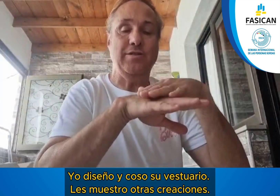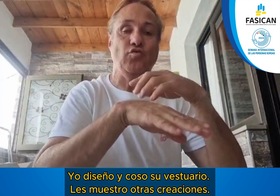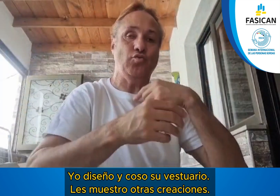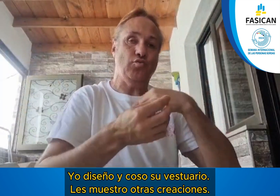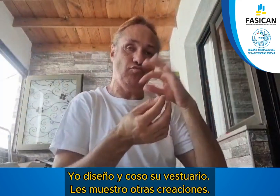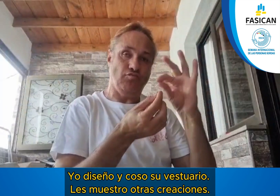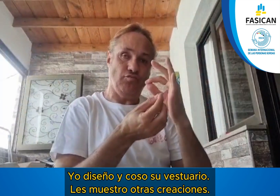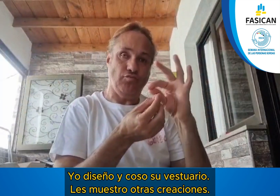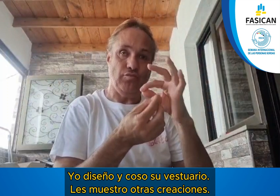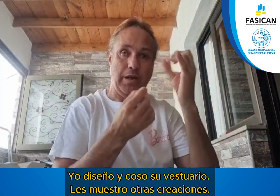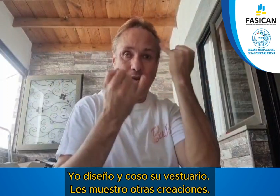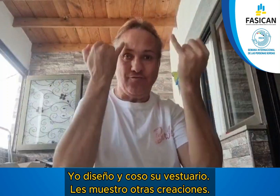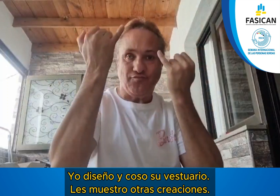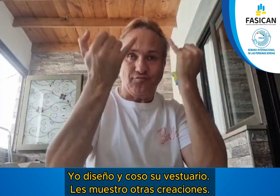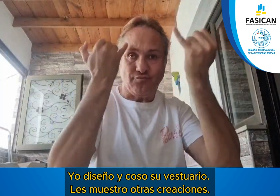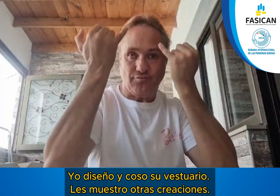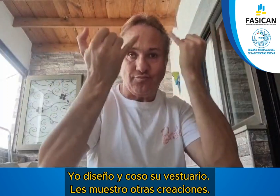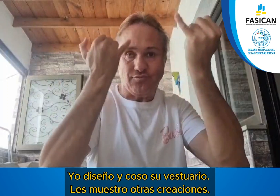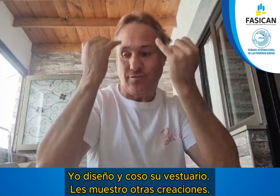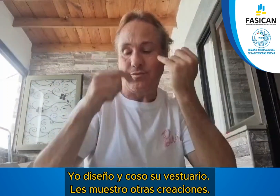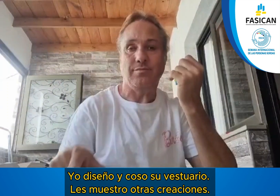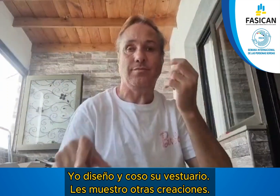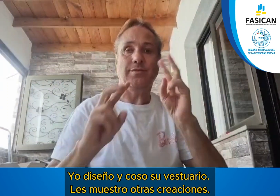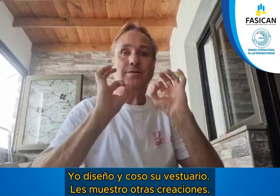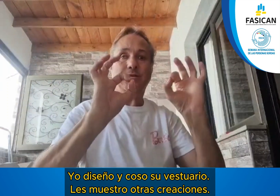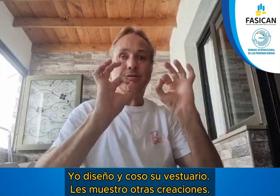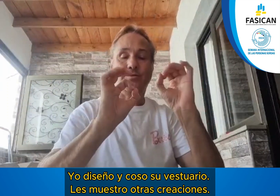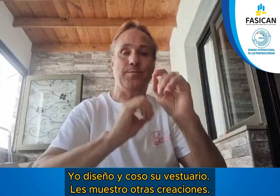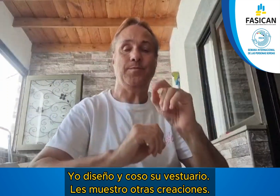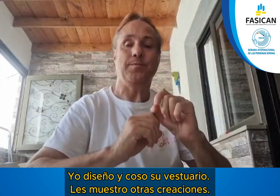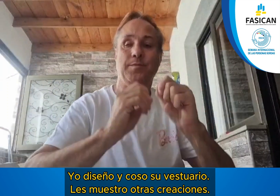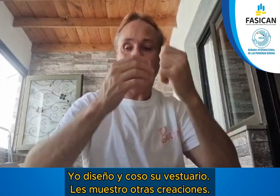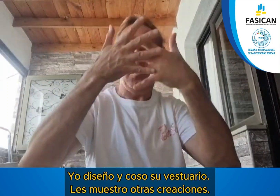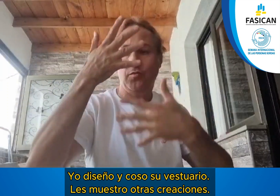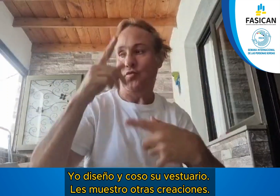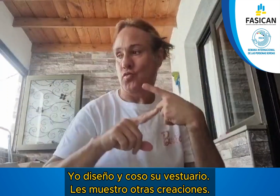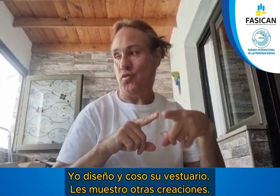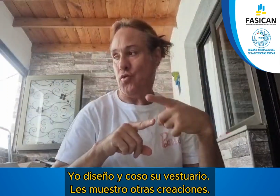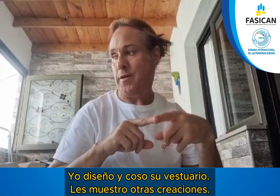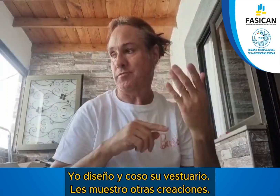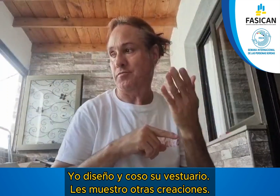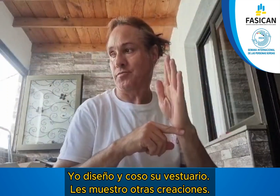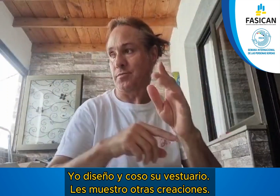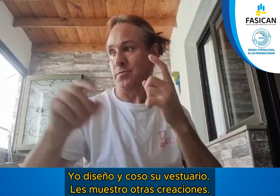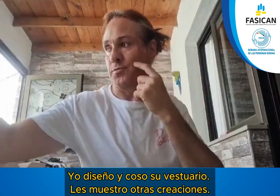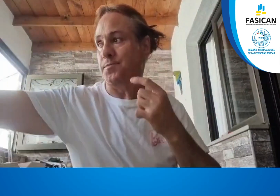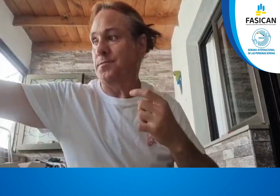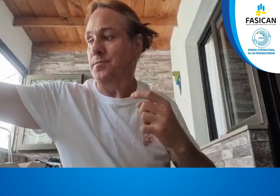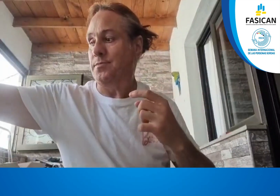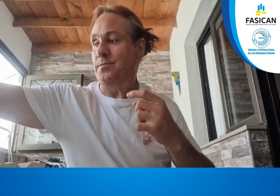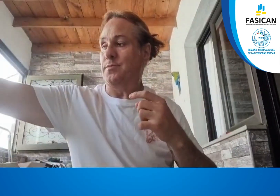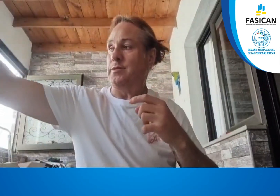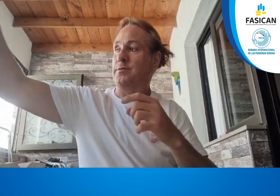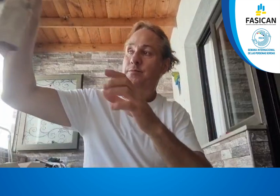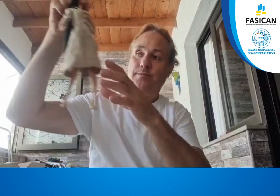Yo diseño y coso su vestuario. Le muestro otras creaciones.